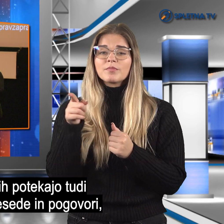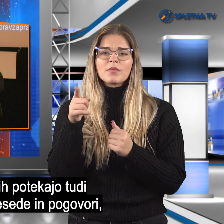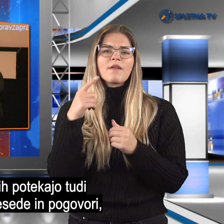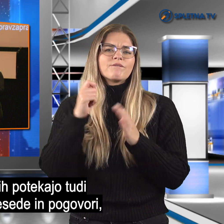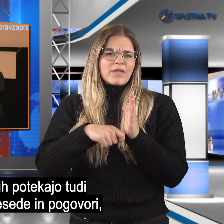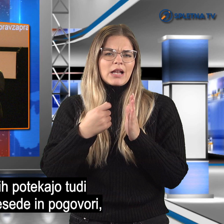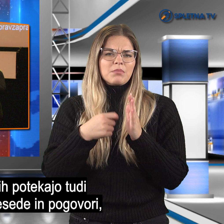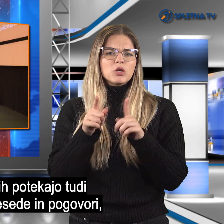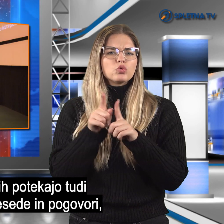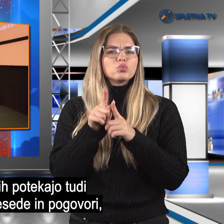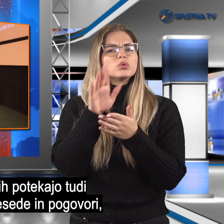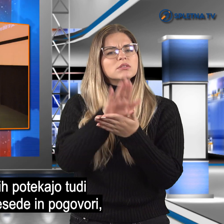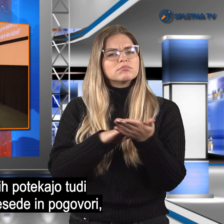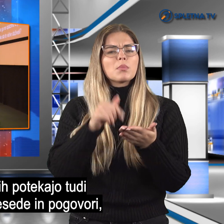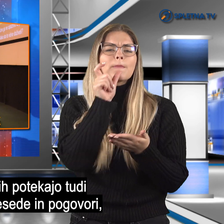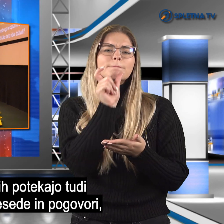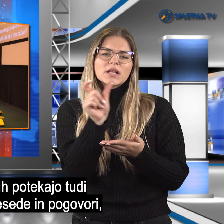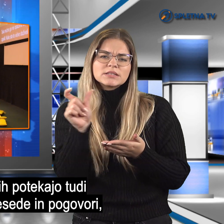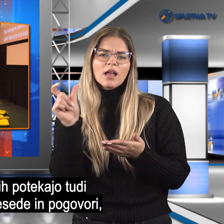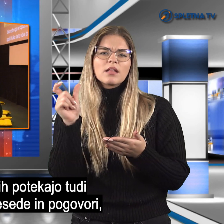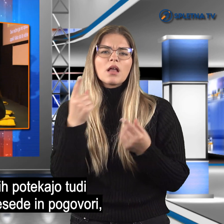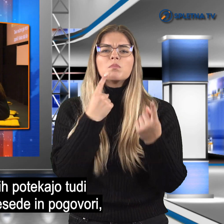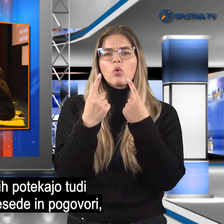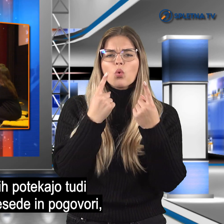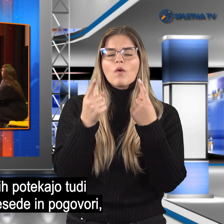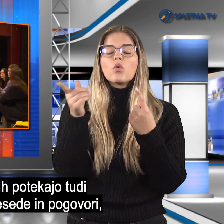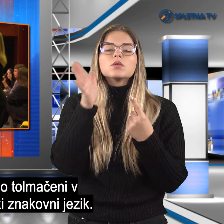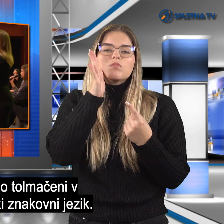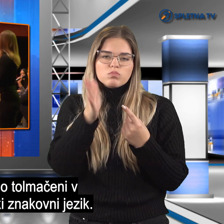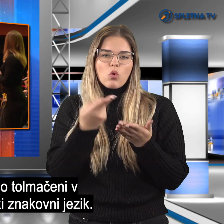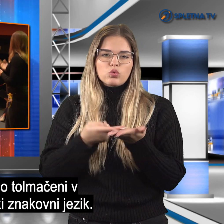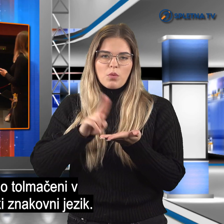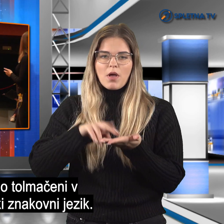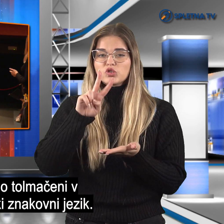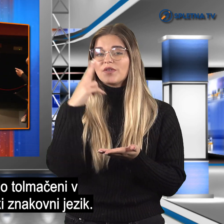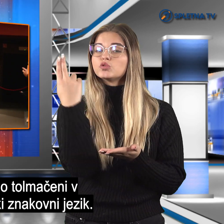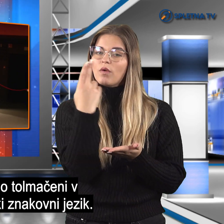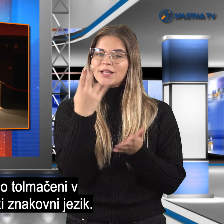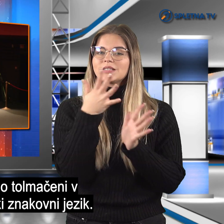Ob filmih potekajo tudi uvodne besede in pogovori, ki bodo tolmačeni v slovenski znakovni jezik.